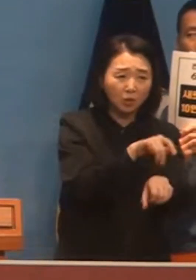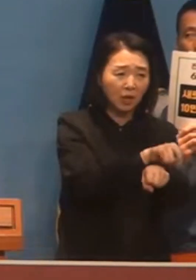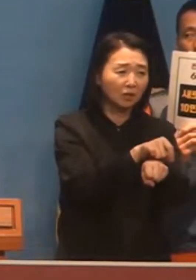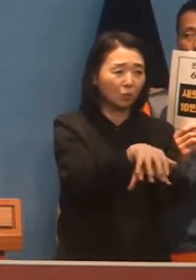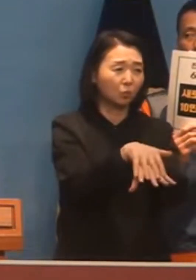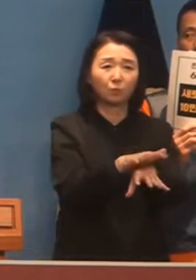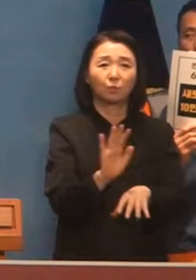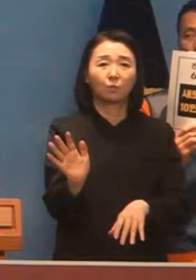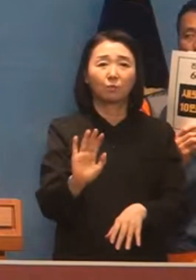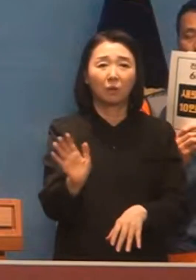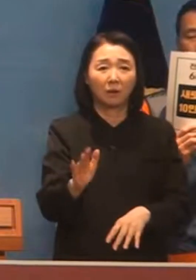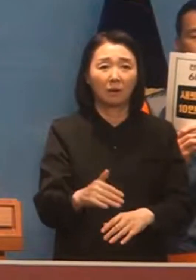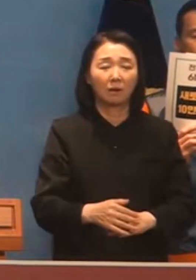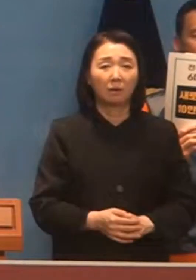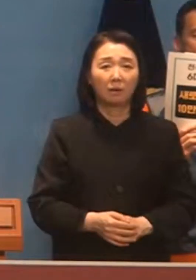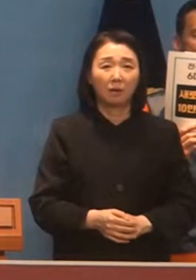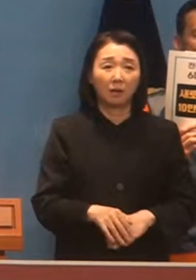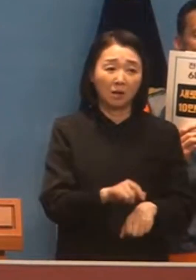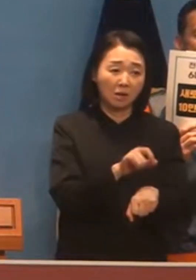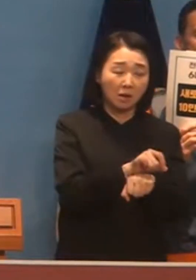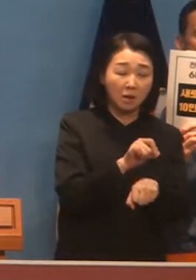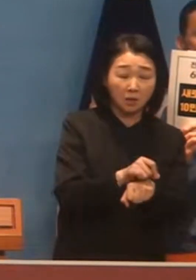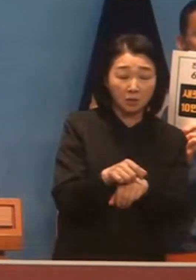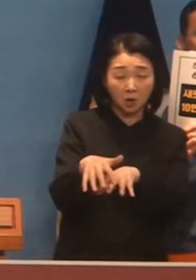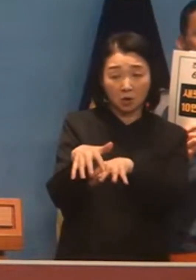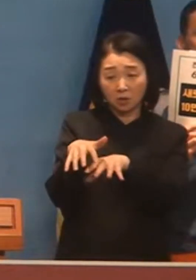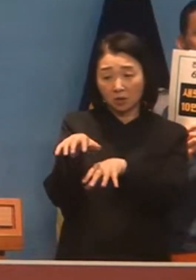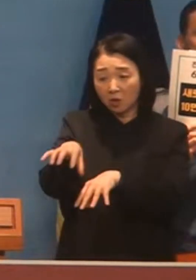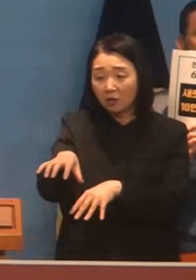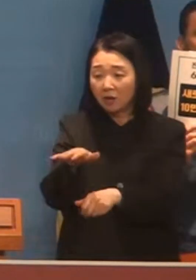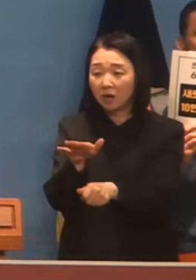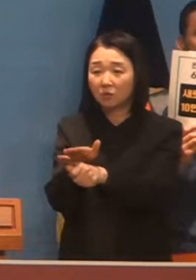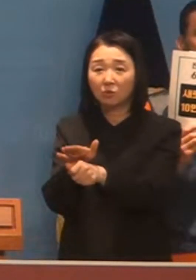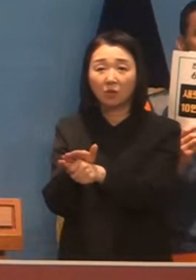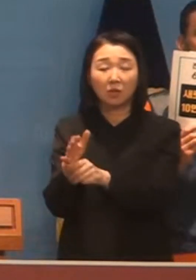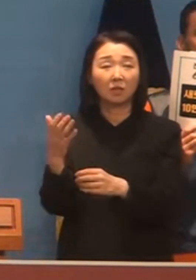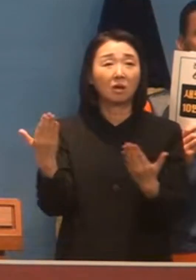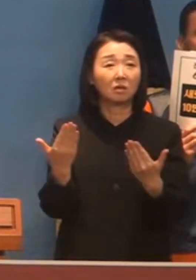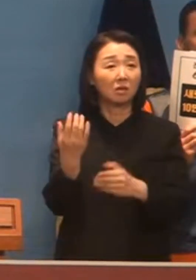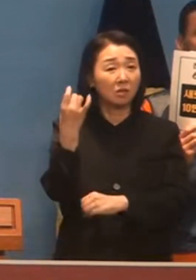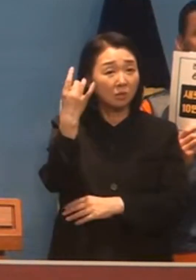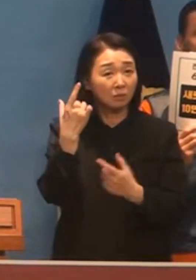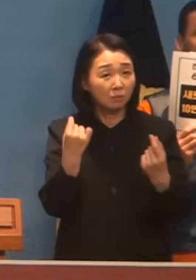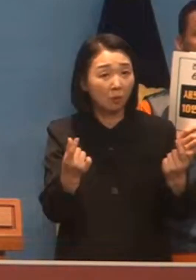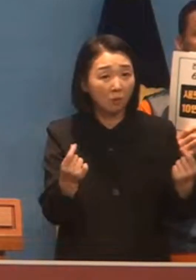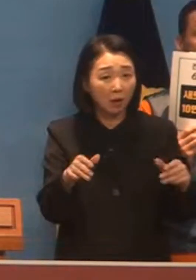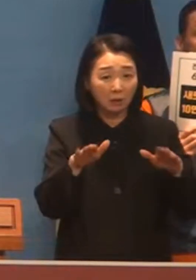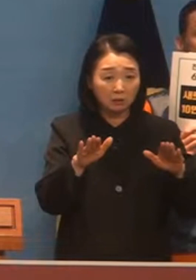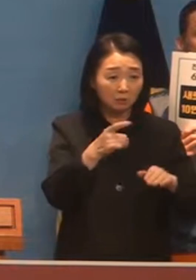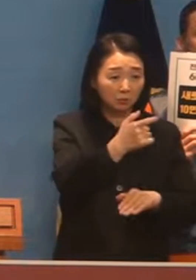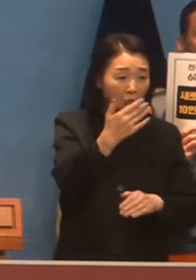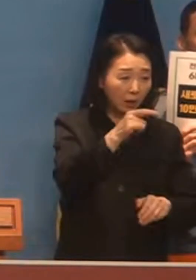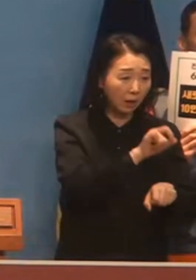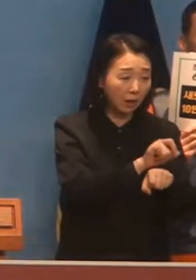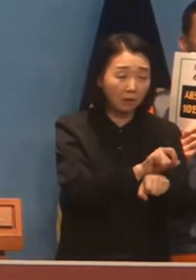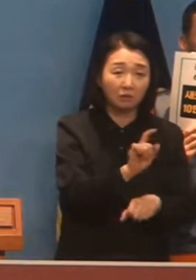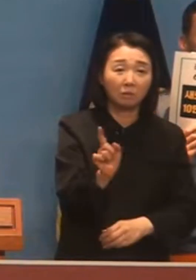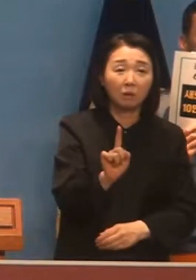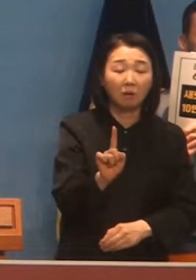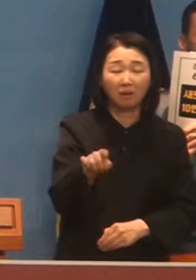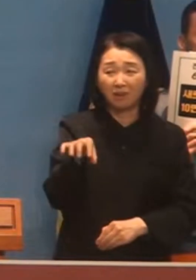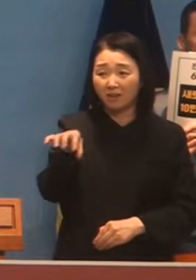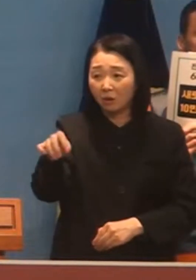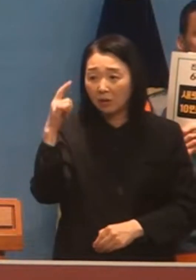조직이 아닙니다. 행정은 현장을 지원하는 업무가 기본이 되어야 하는데 지금의 소방행정은 현장의